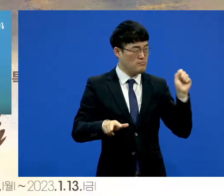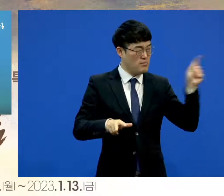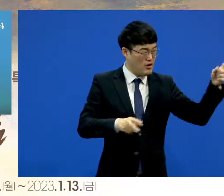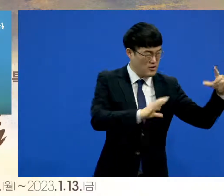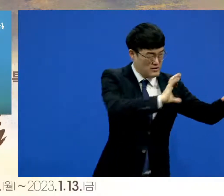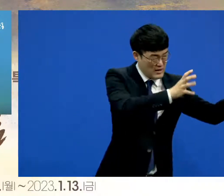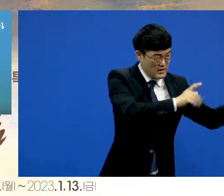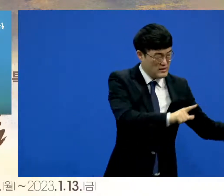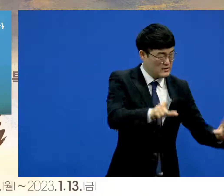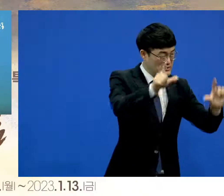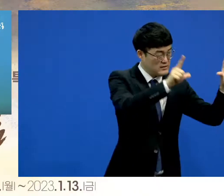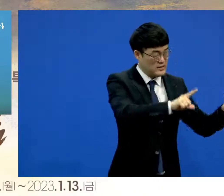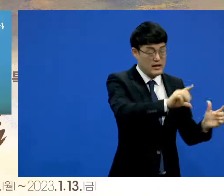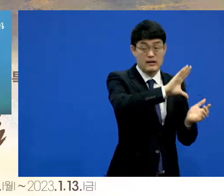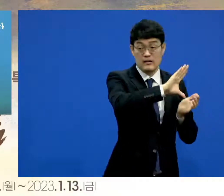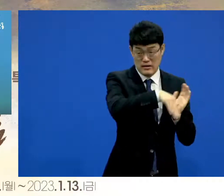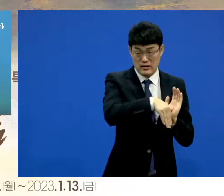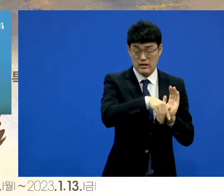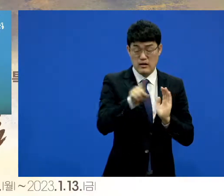마음이 멀어져 있었던 거죠.